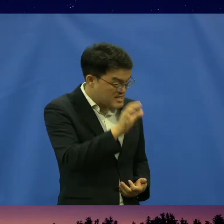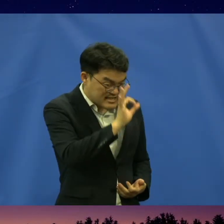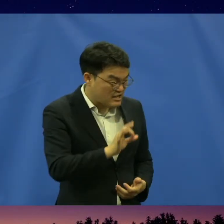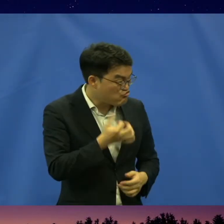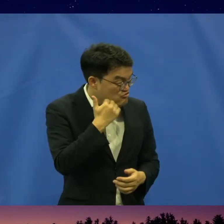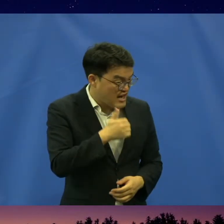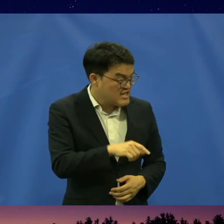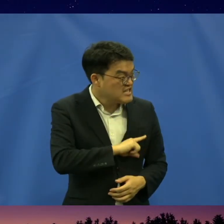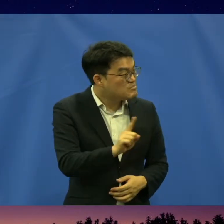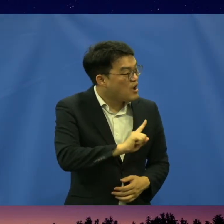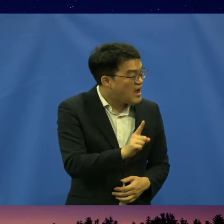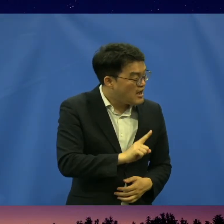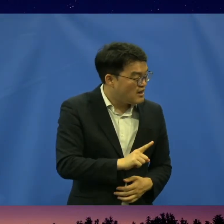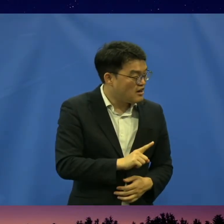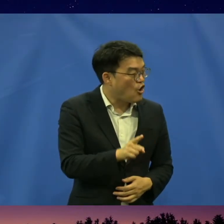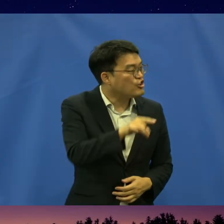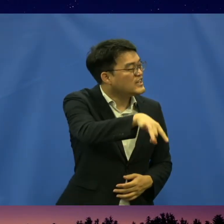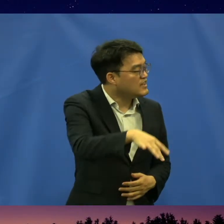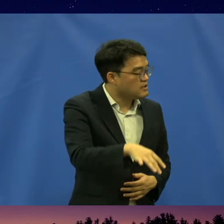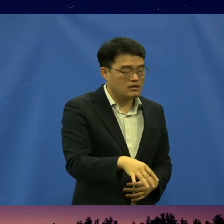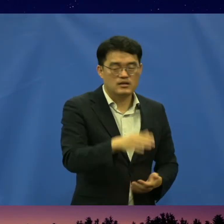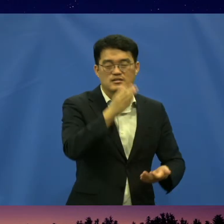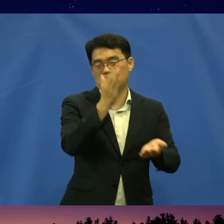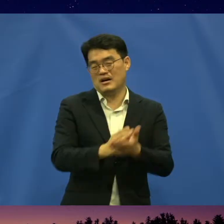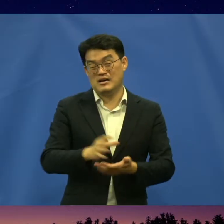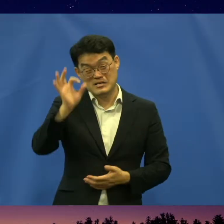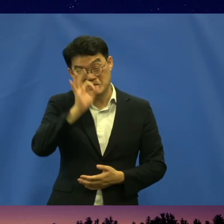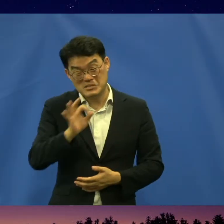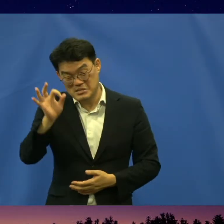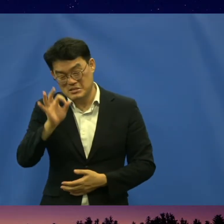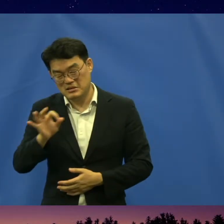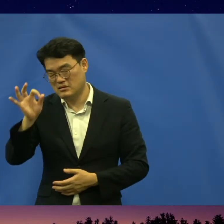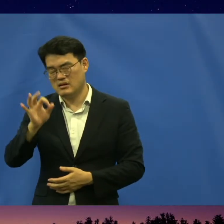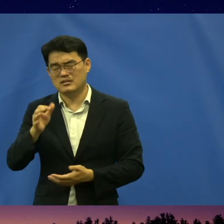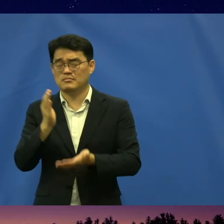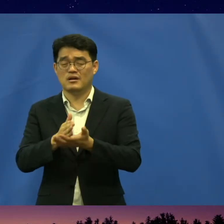마세요. 그 찾다가 세월 다 보내.